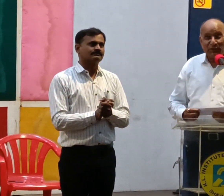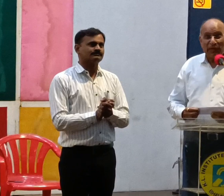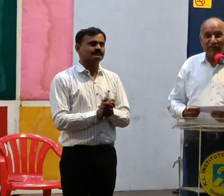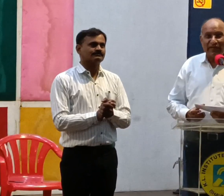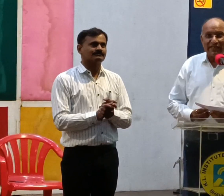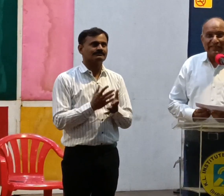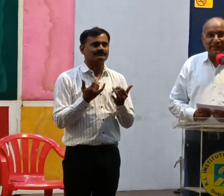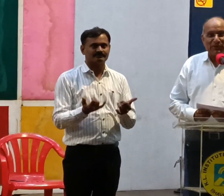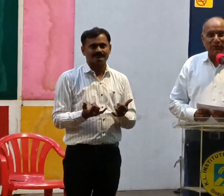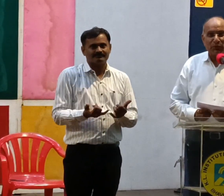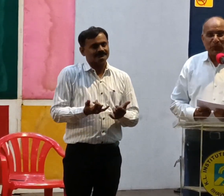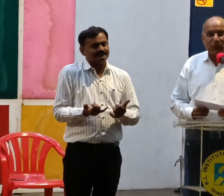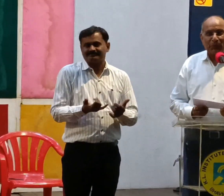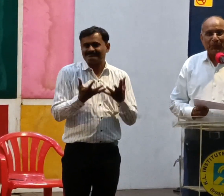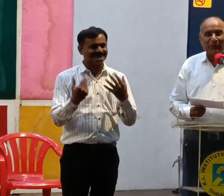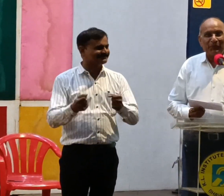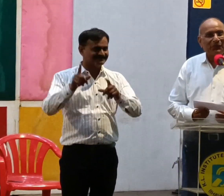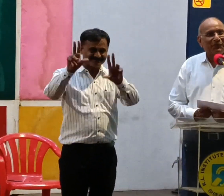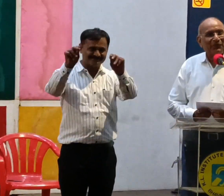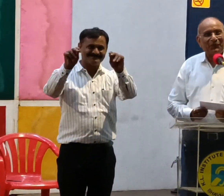હવે જીત માનવાની નથી એમ કીધું,